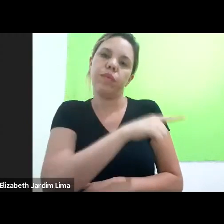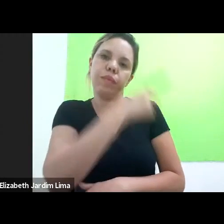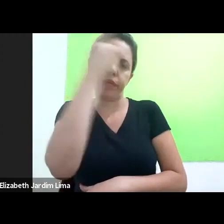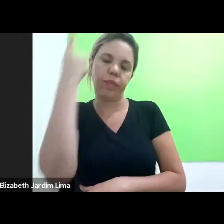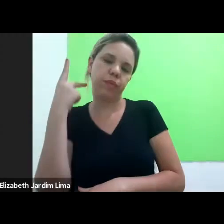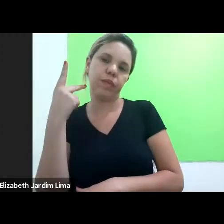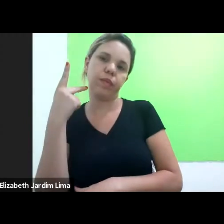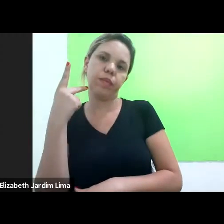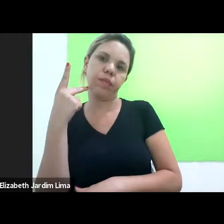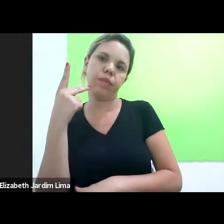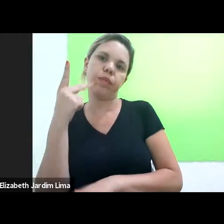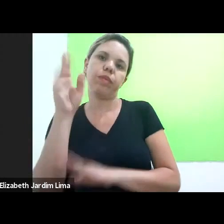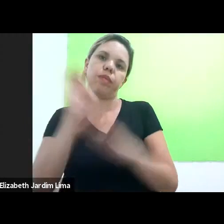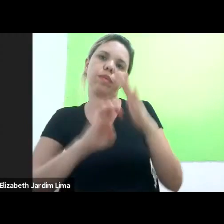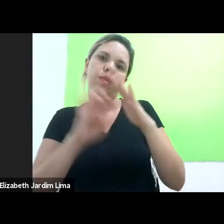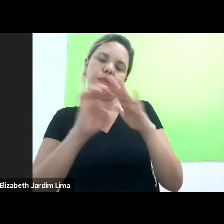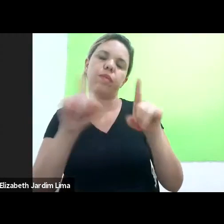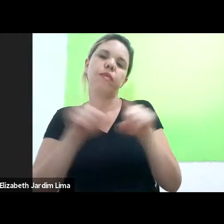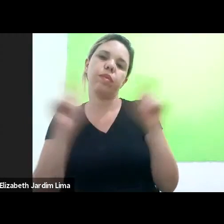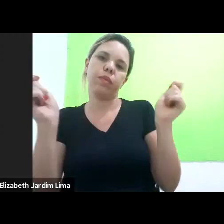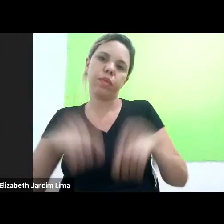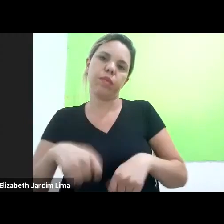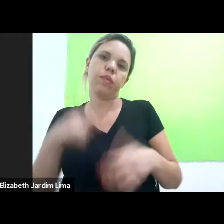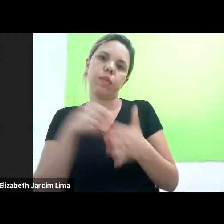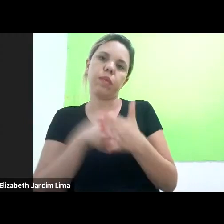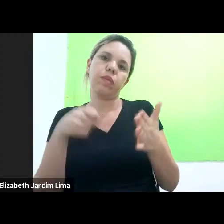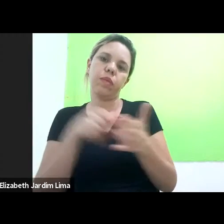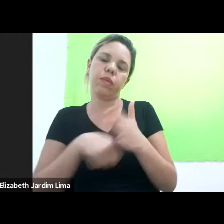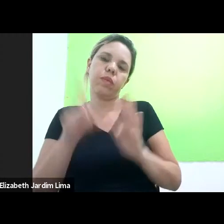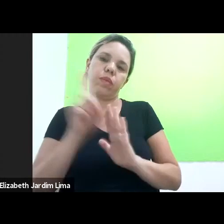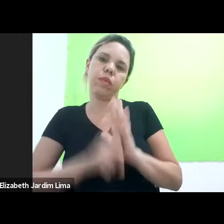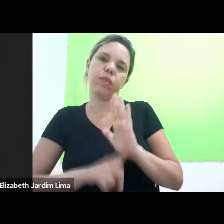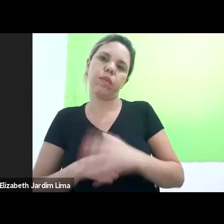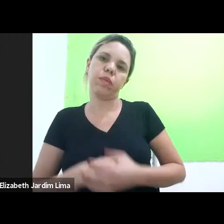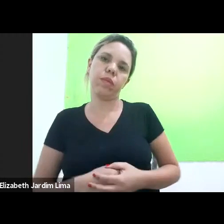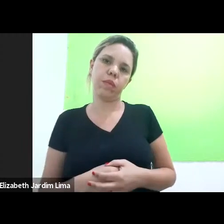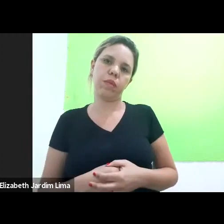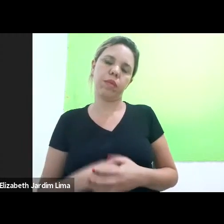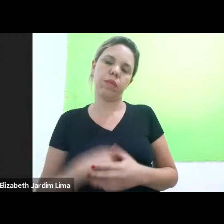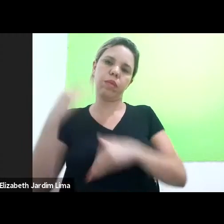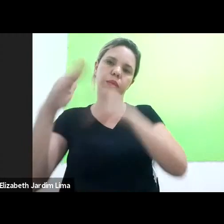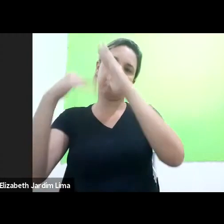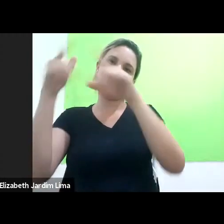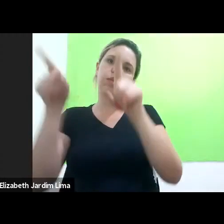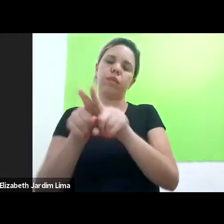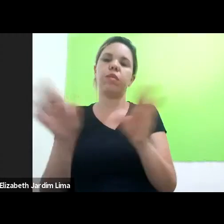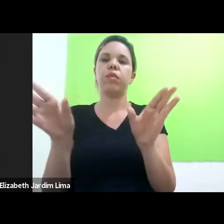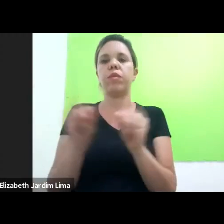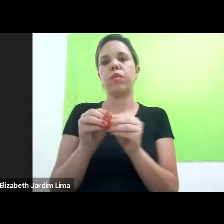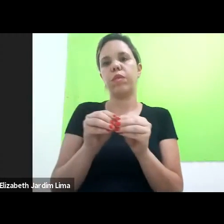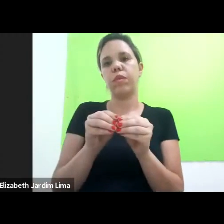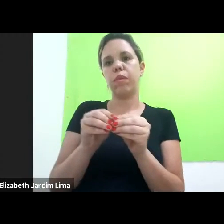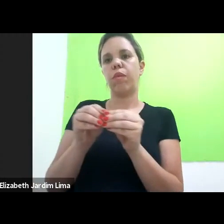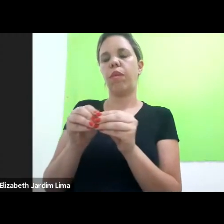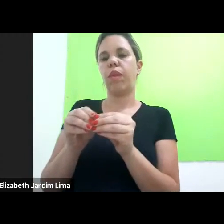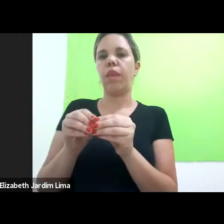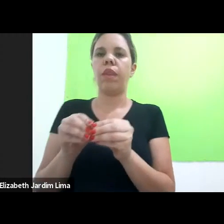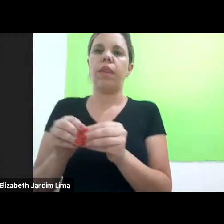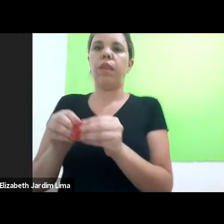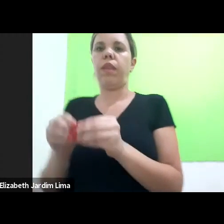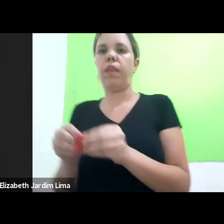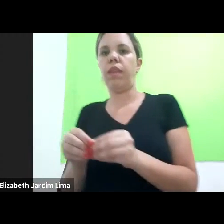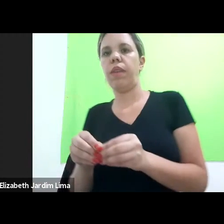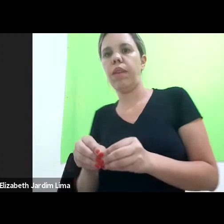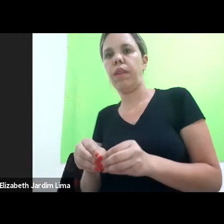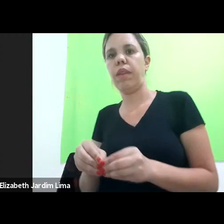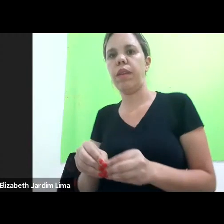outras organizações possam também lutar por direitos. Avançando e também já encerrando para não me alongar muito, do meu